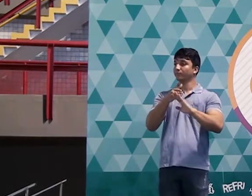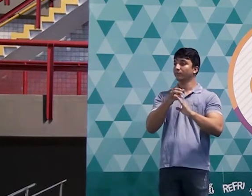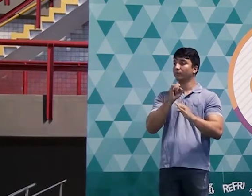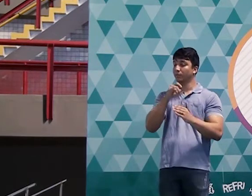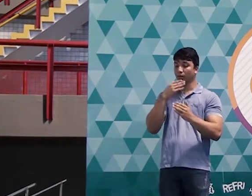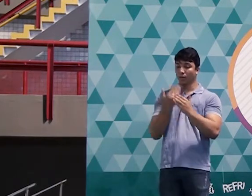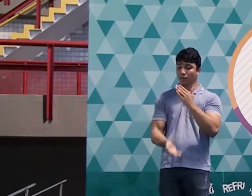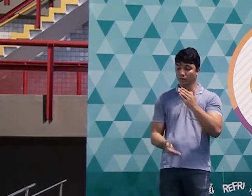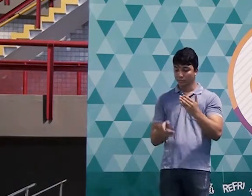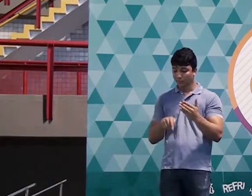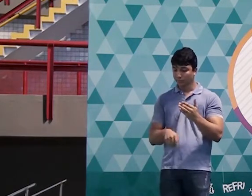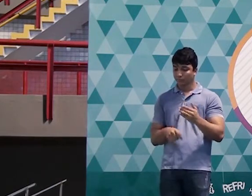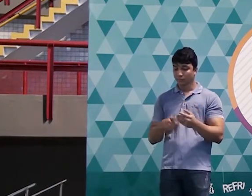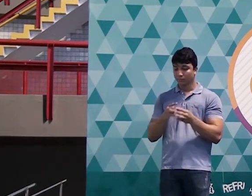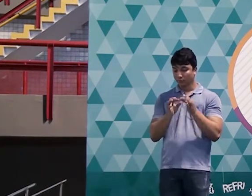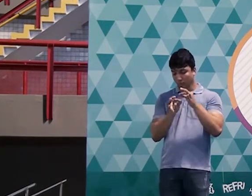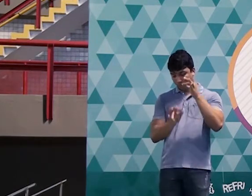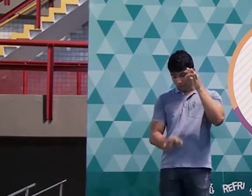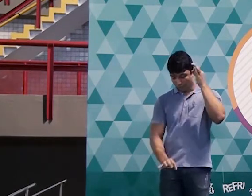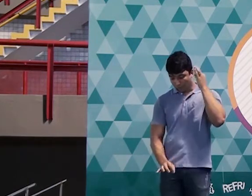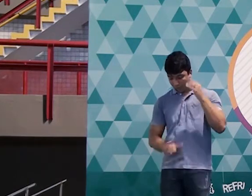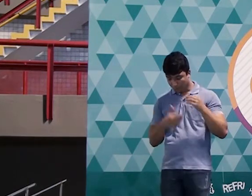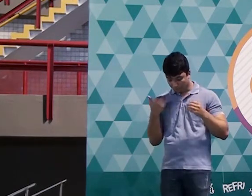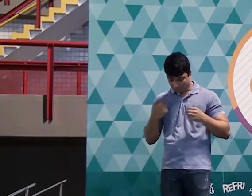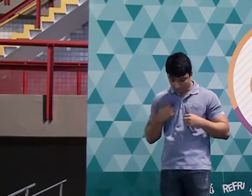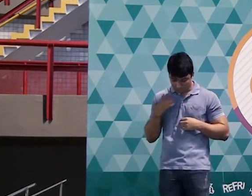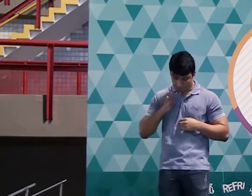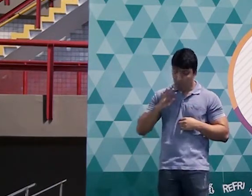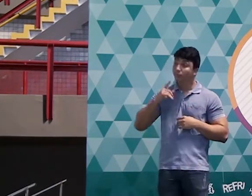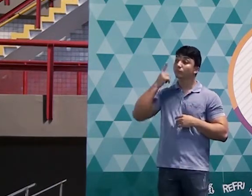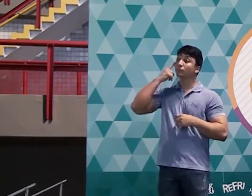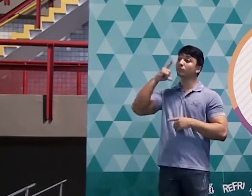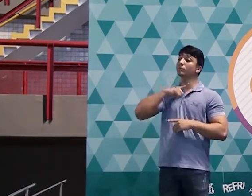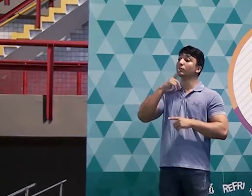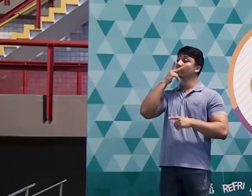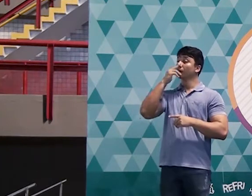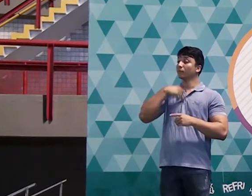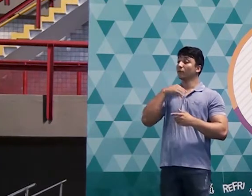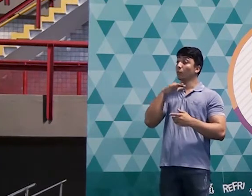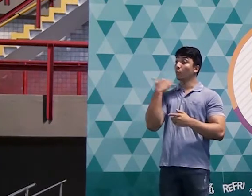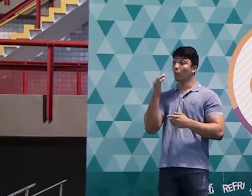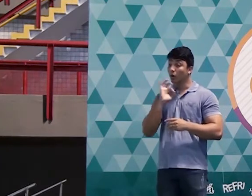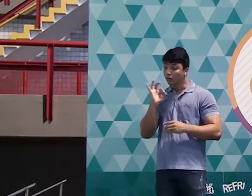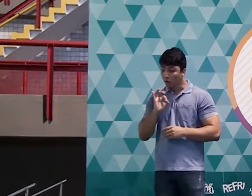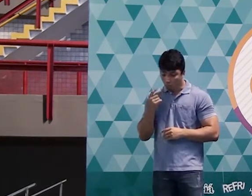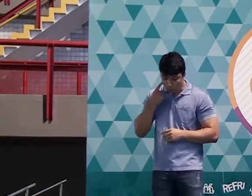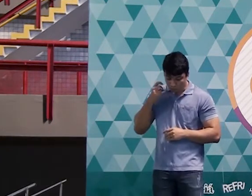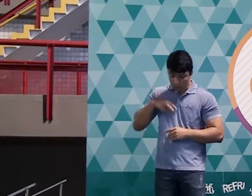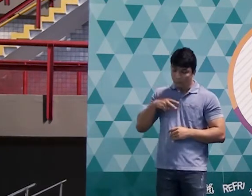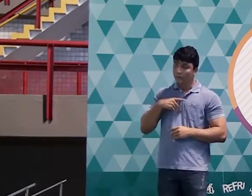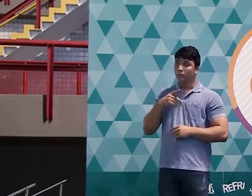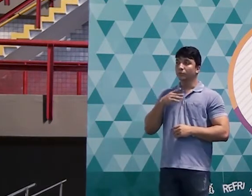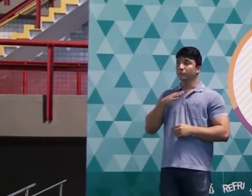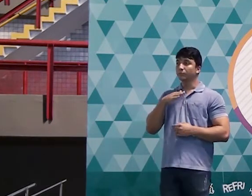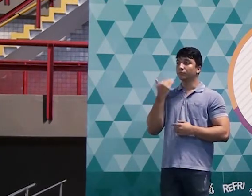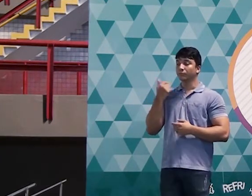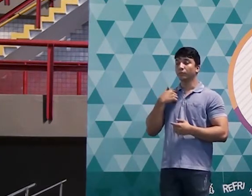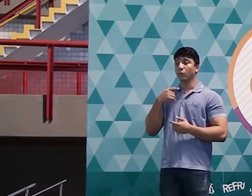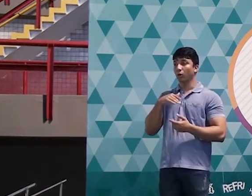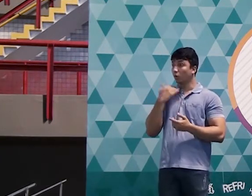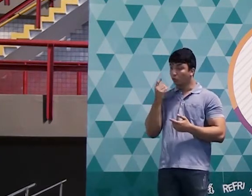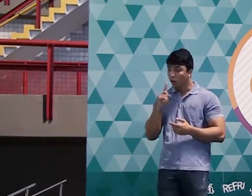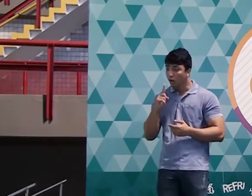cair, tchau. Fora que se você não morrer na queda, que eu recomendaria que você